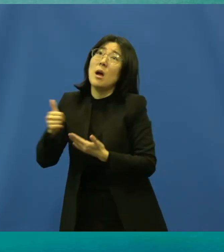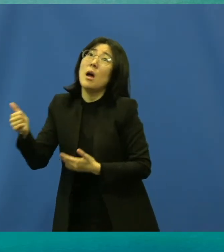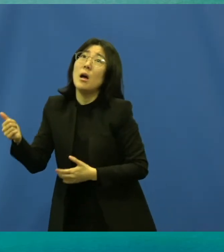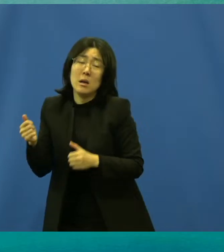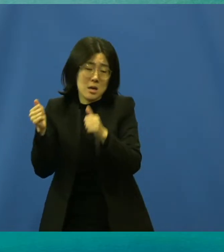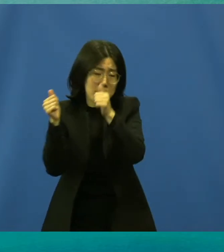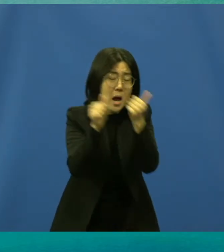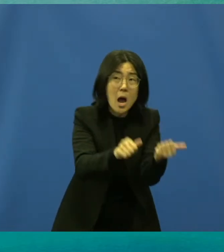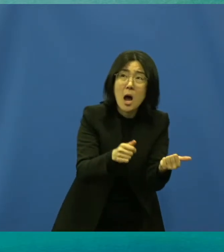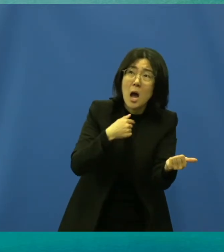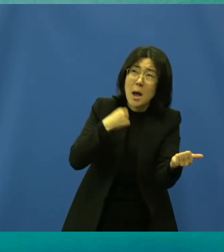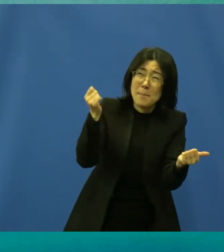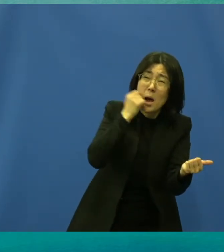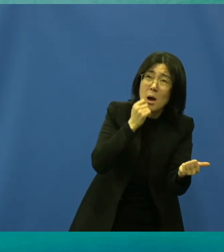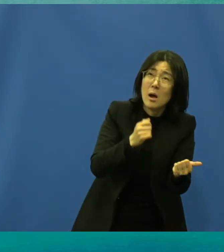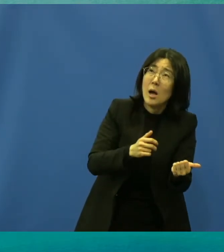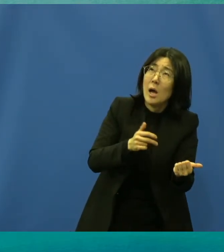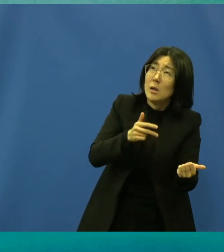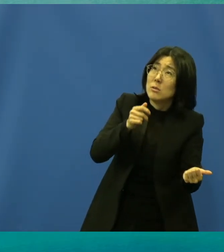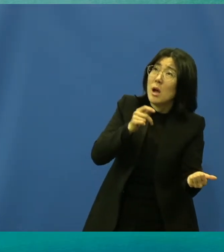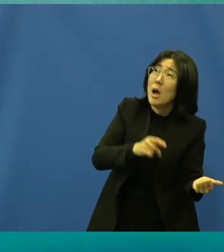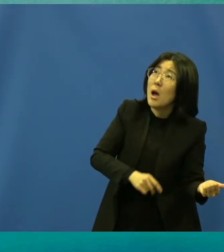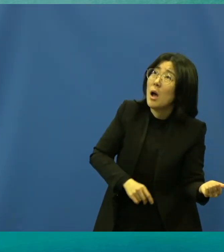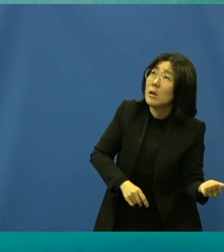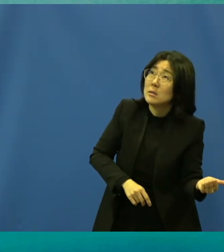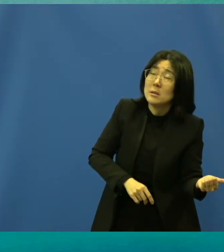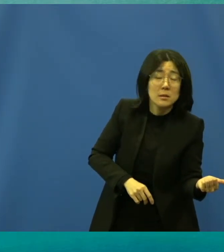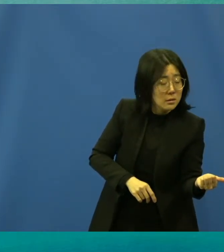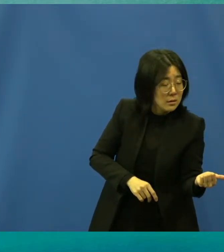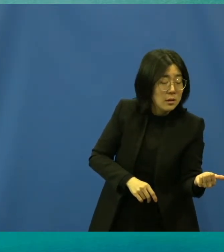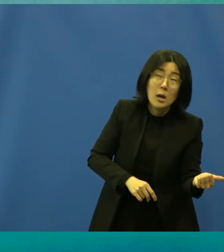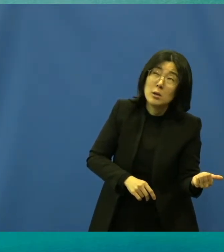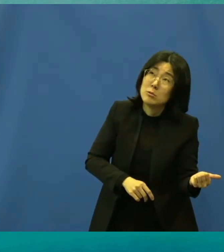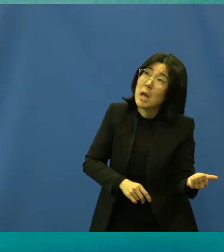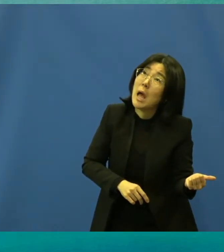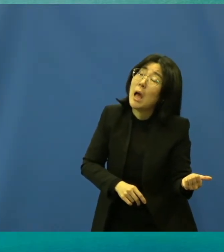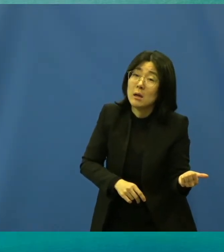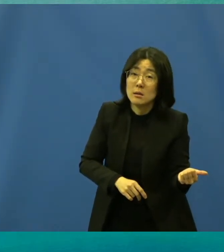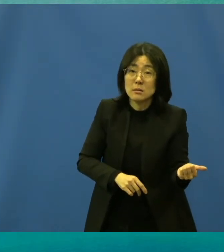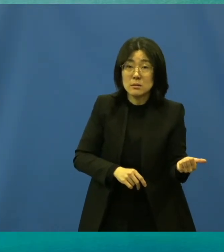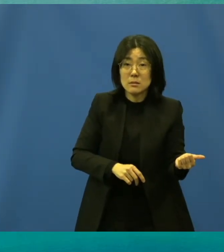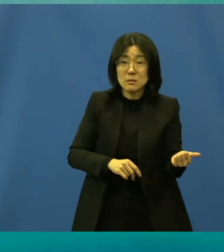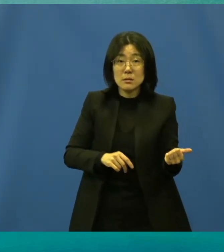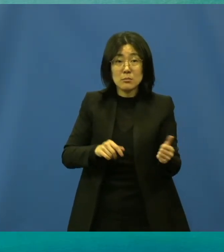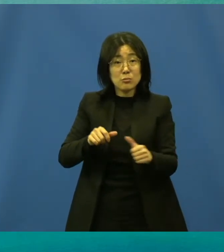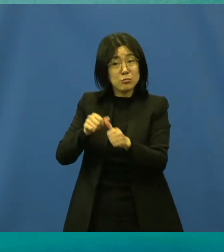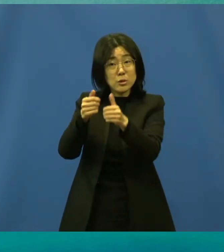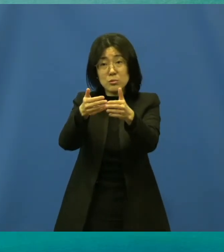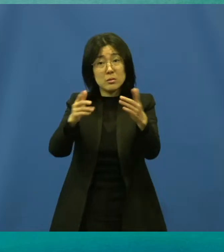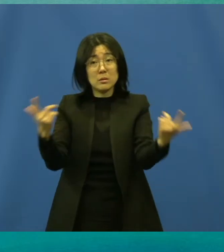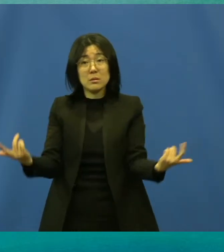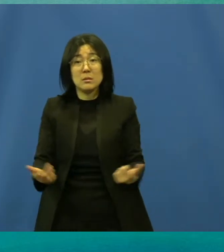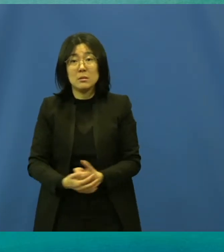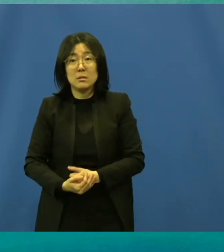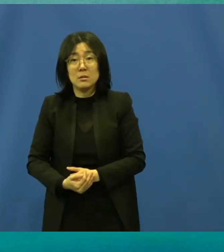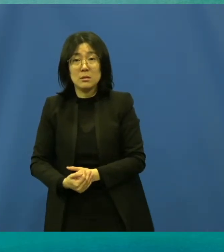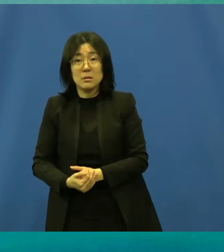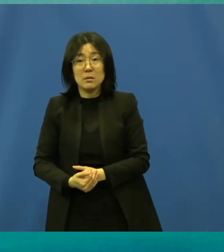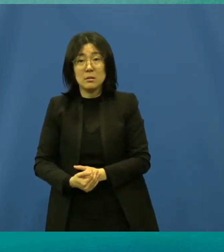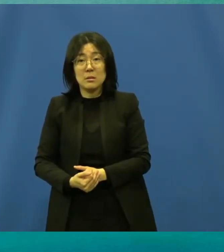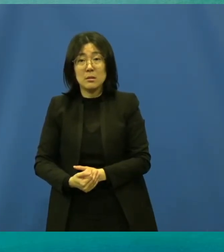일이 있어도 죽을 힘을 다해 부르짖으면 응답하실 줄로 믿습니다. 하나님이